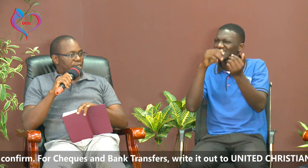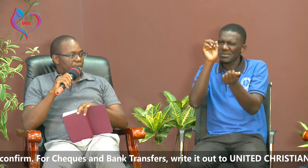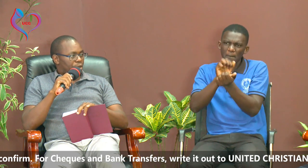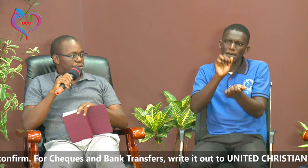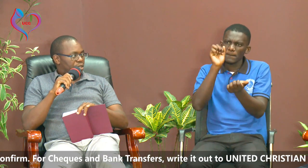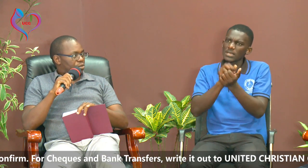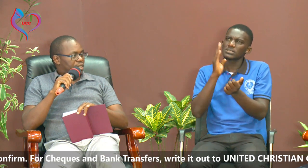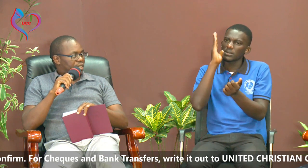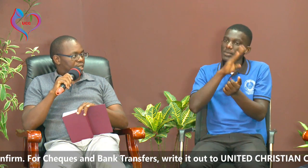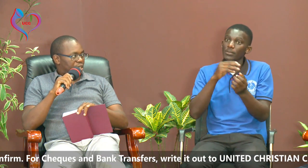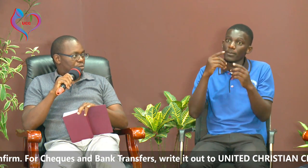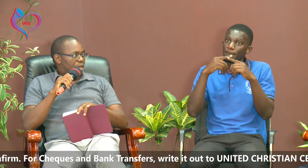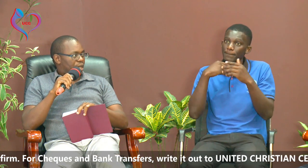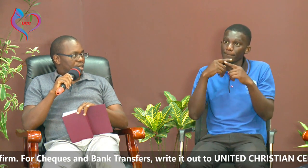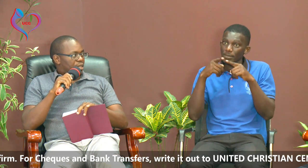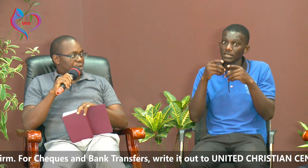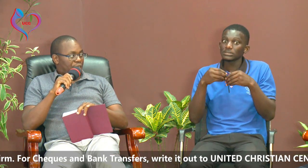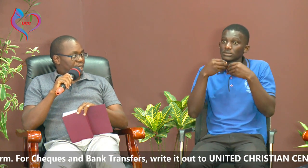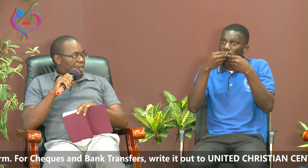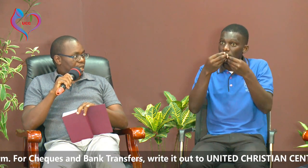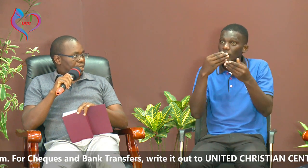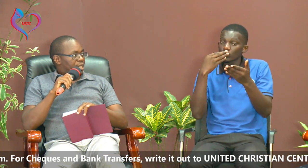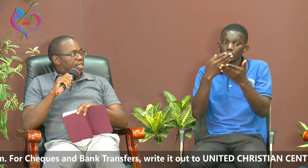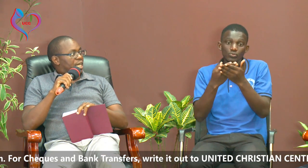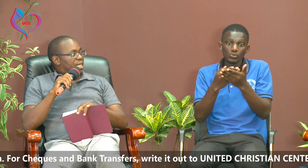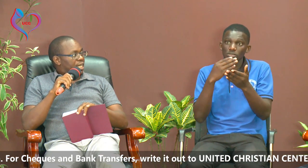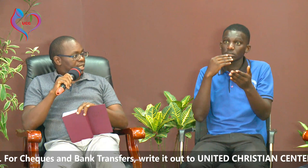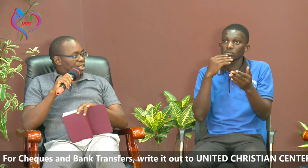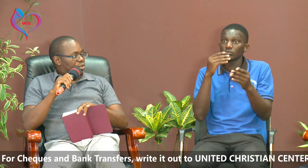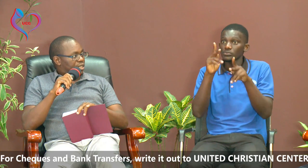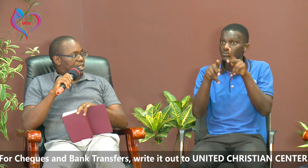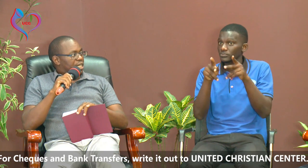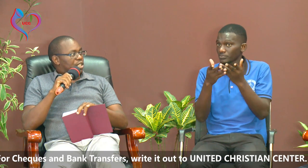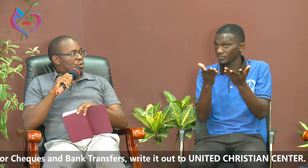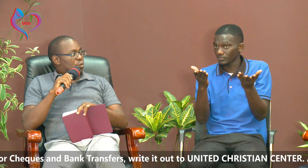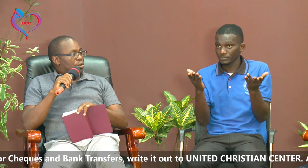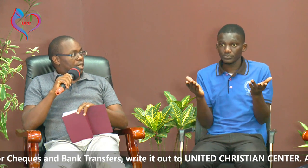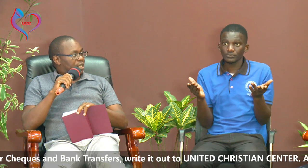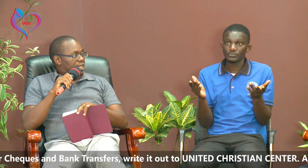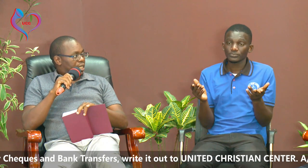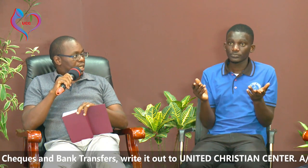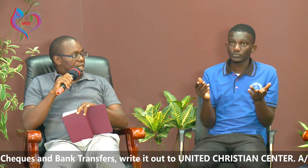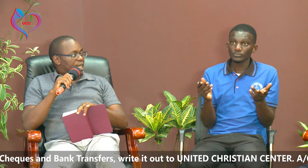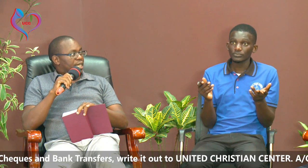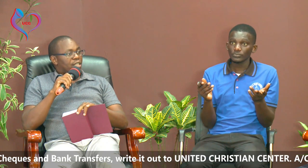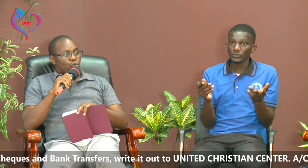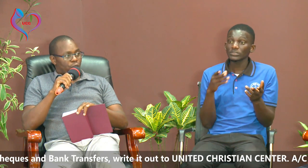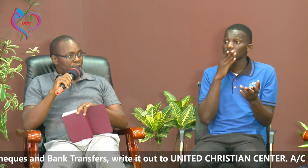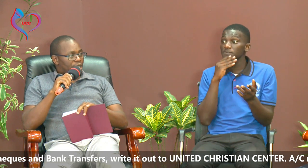privileges abalungi. Constantine naye tumulaba biyaleeta, yajja nga ina intentions ez'okubuulira enjiri egaziwe, ne